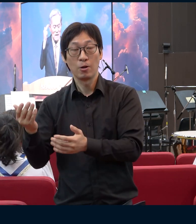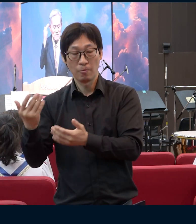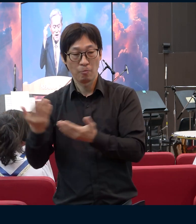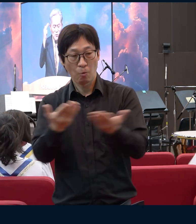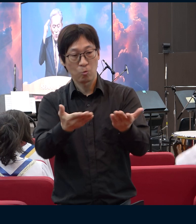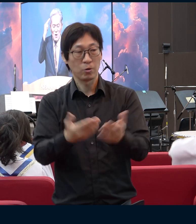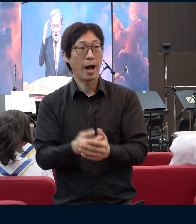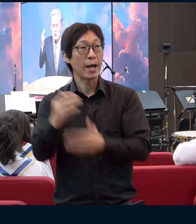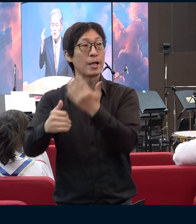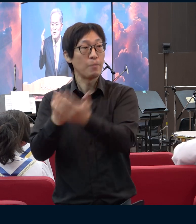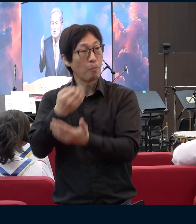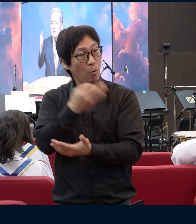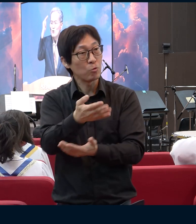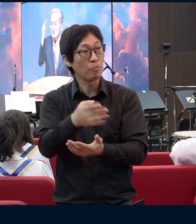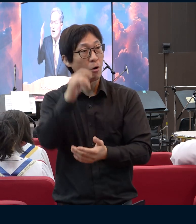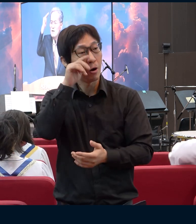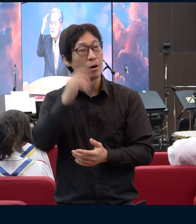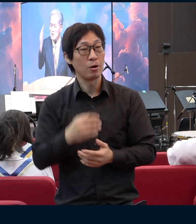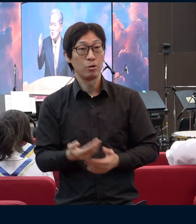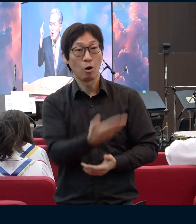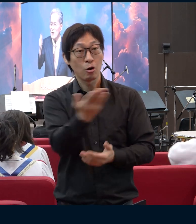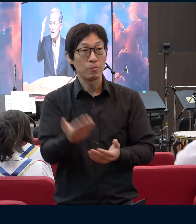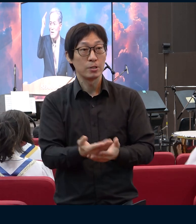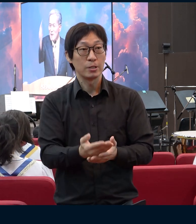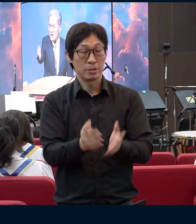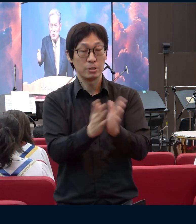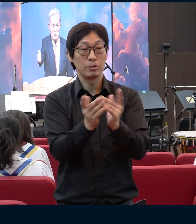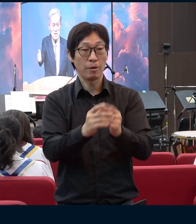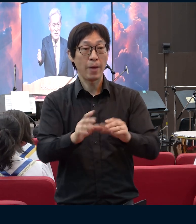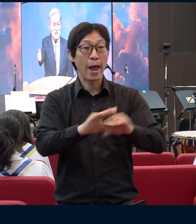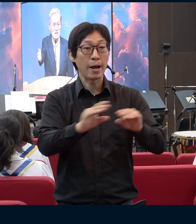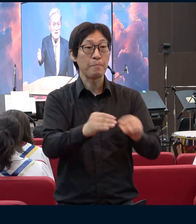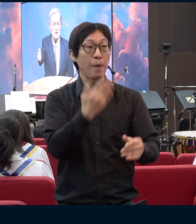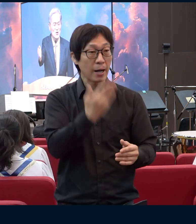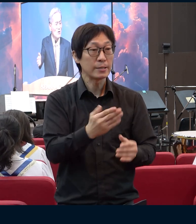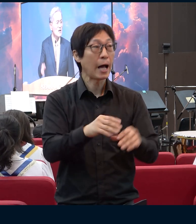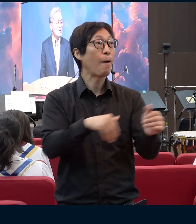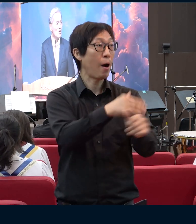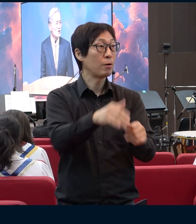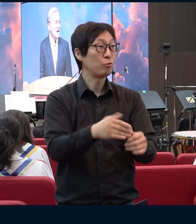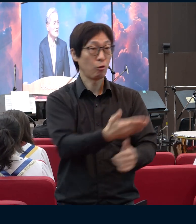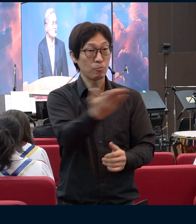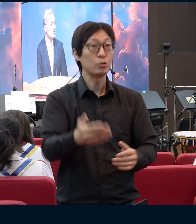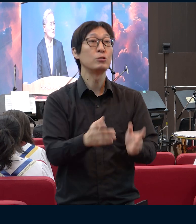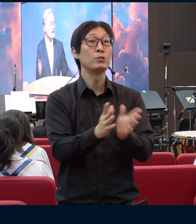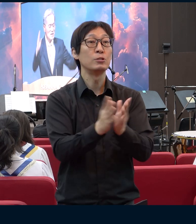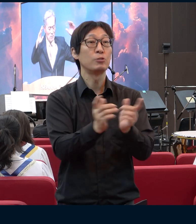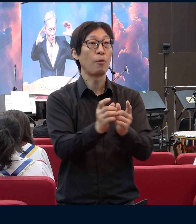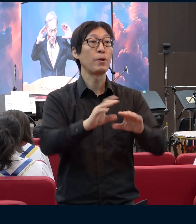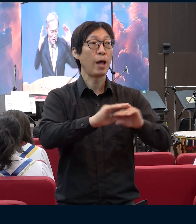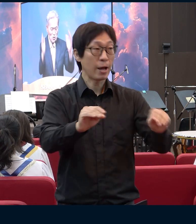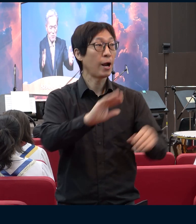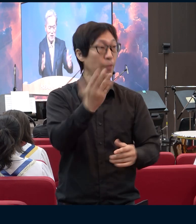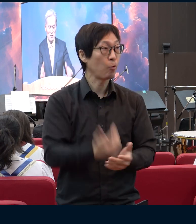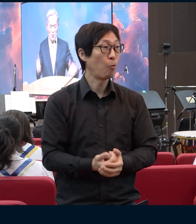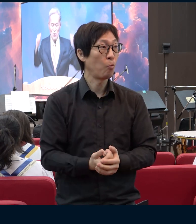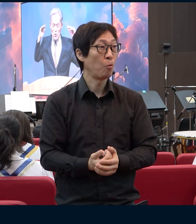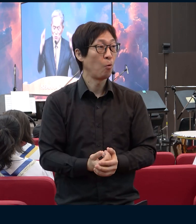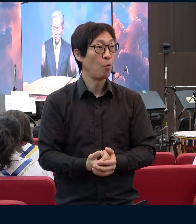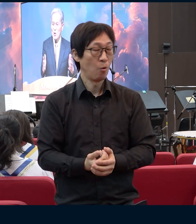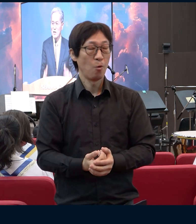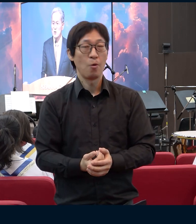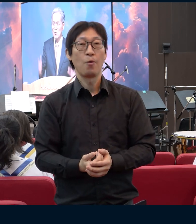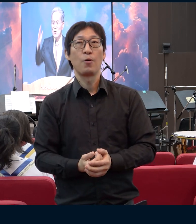상식과 판단으로 할 수 있는 것은 우리가 스스로 하게 맡겨주시지, 절대 그것까지 주님이